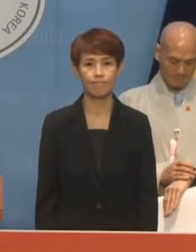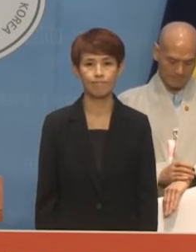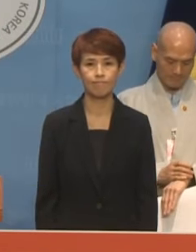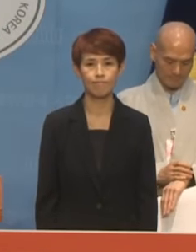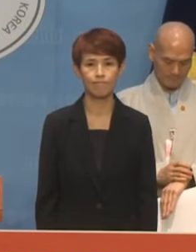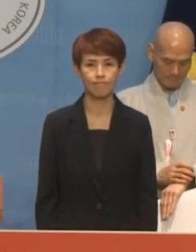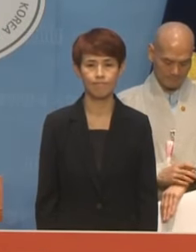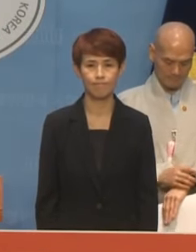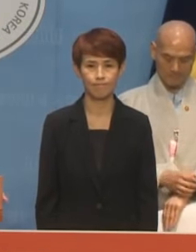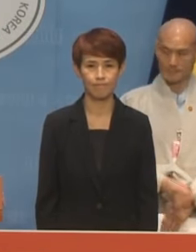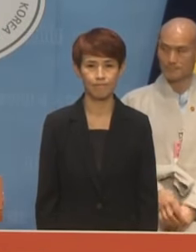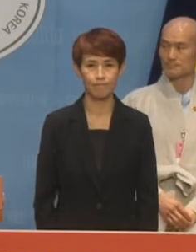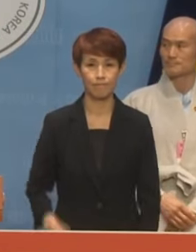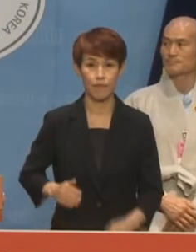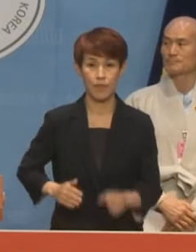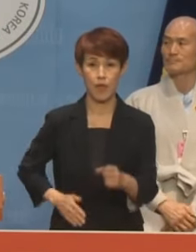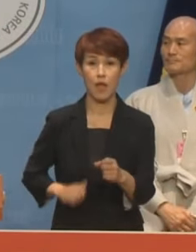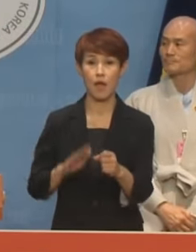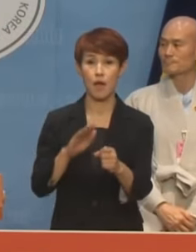예,